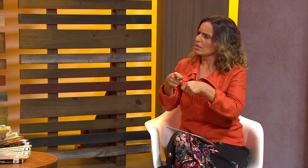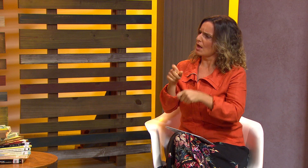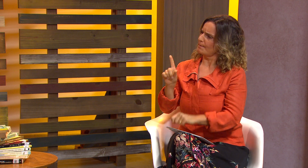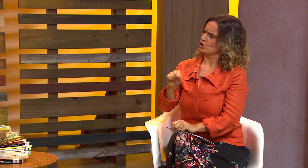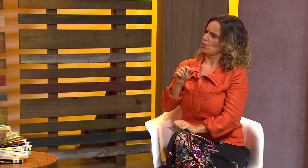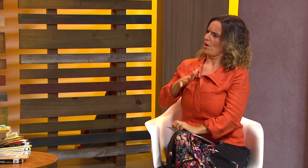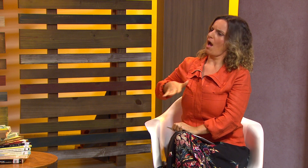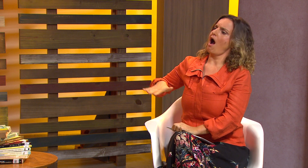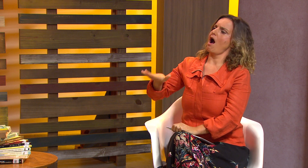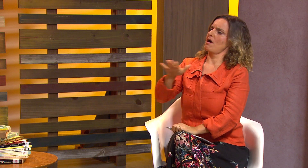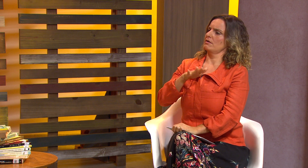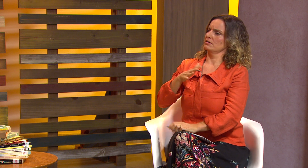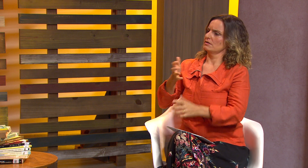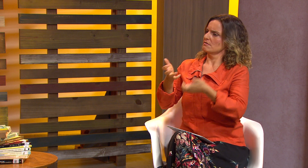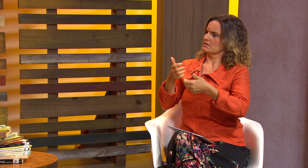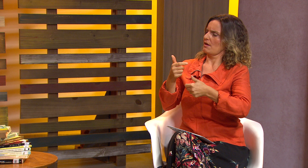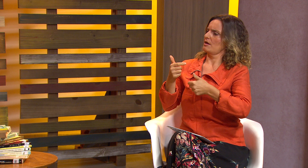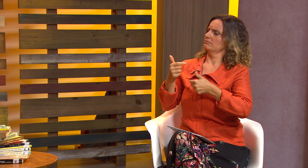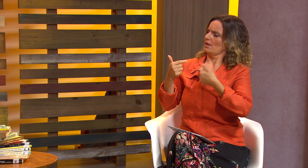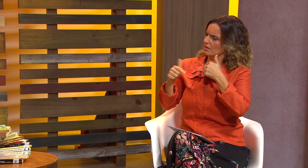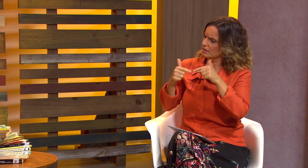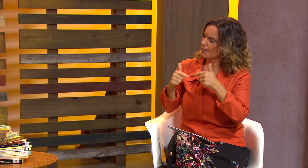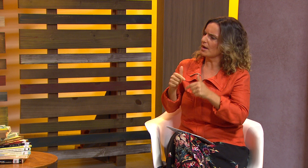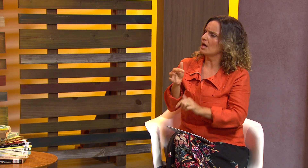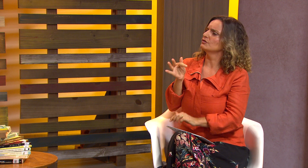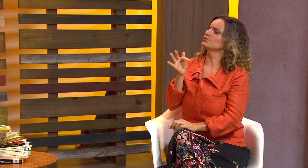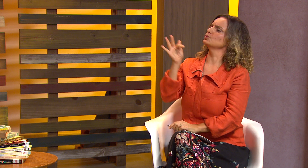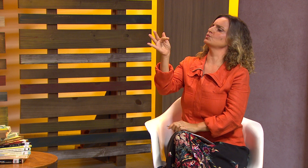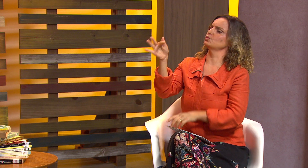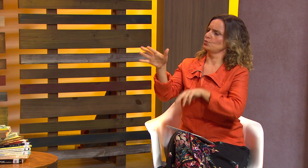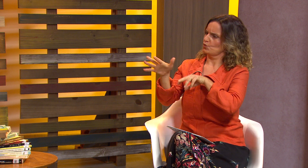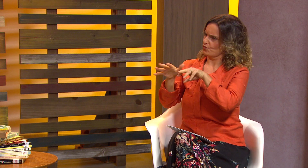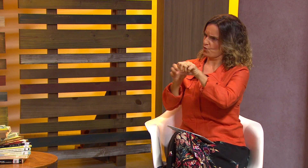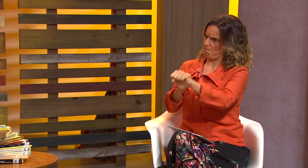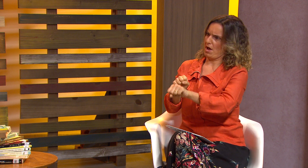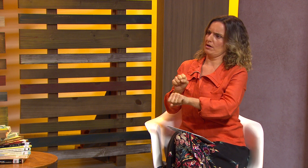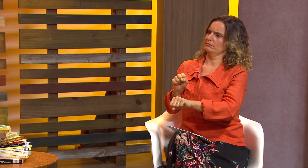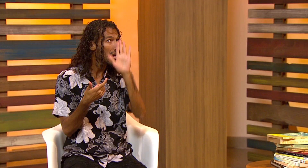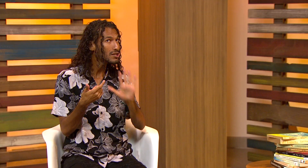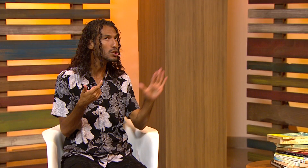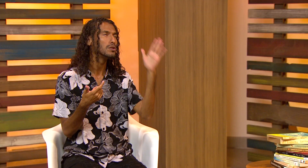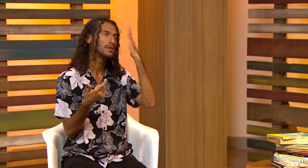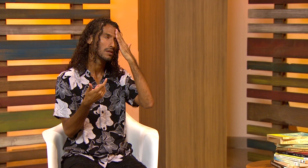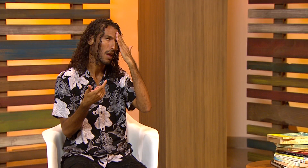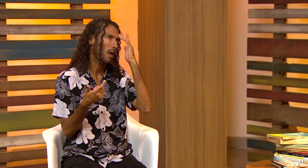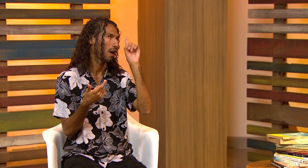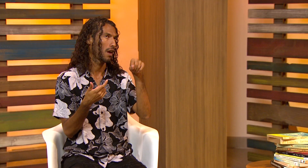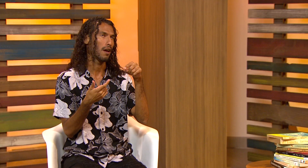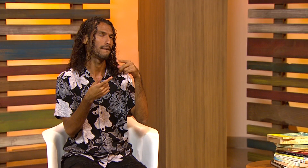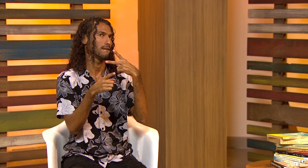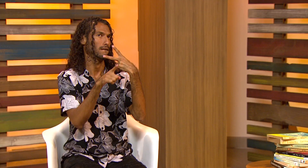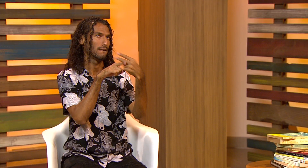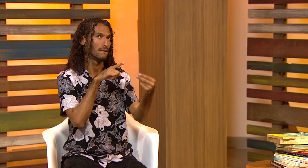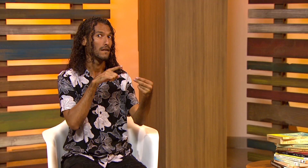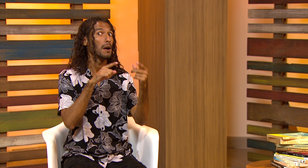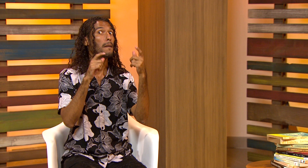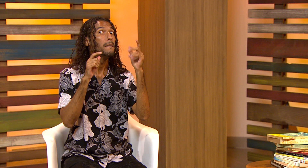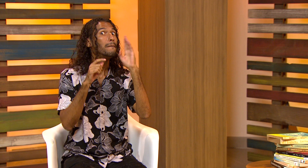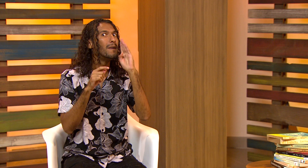possível escolher a área em que deseja trabalhar e se formar no futuro. Eu sei que é uma vitória, todos